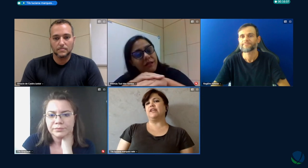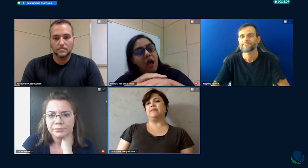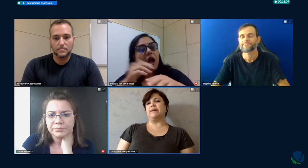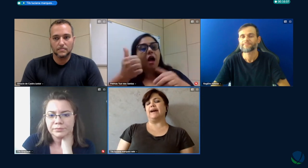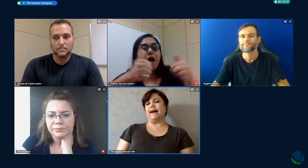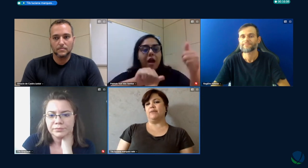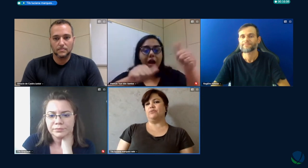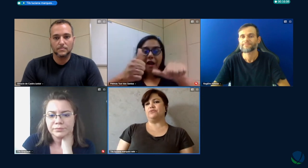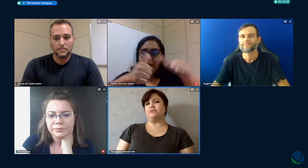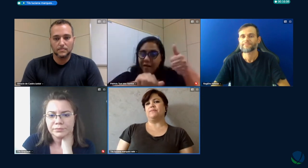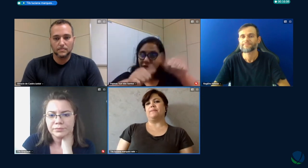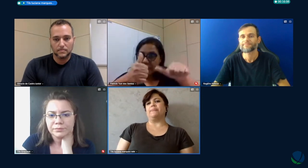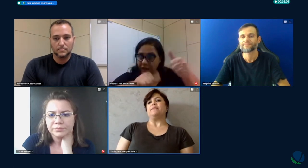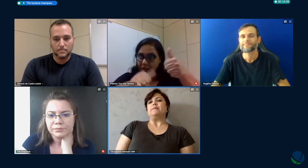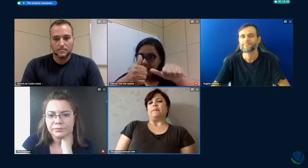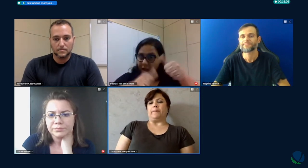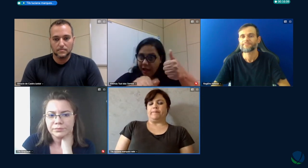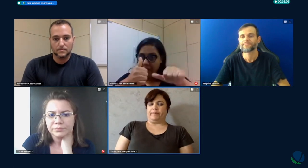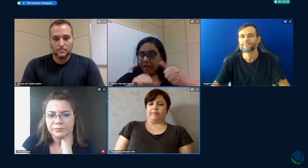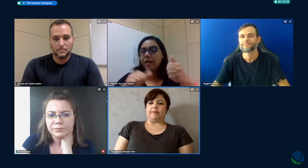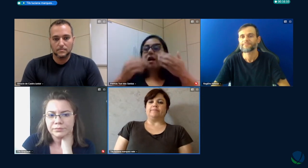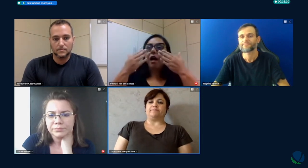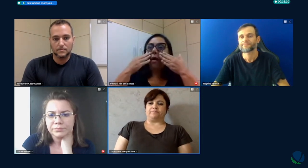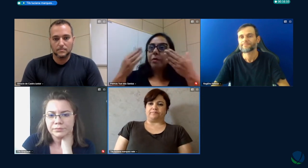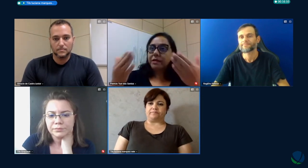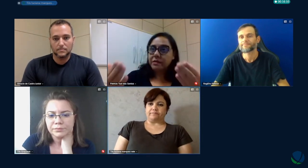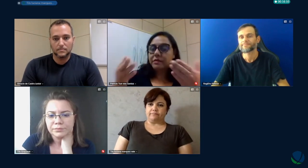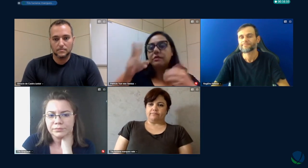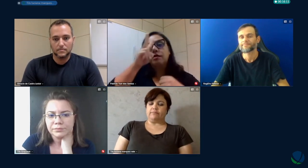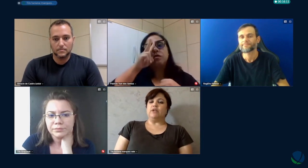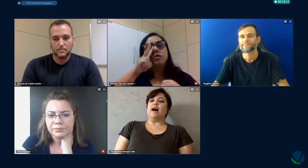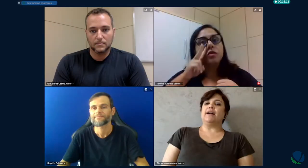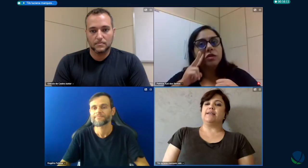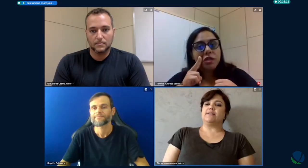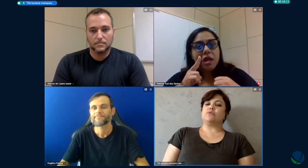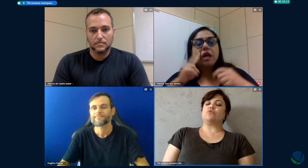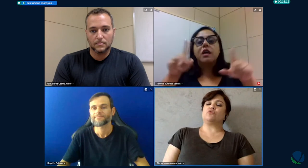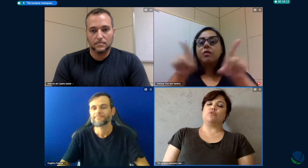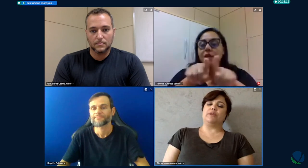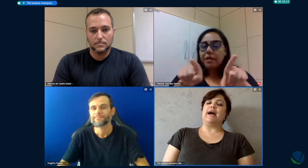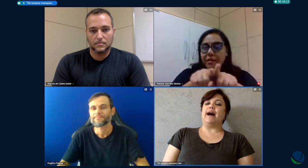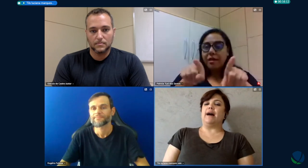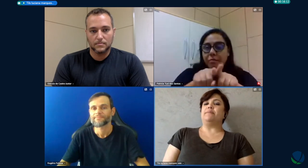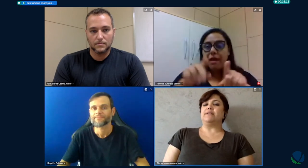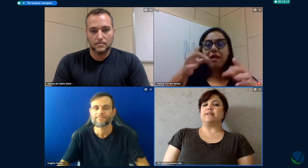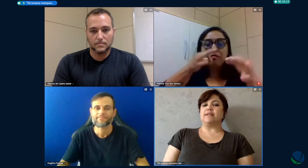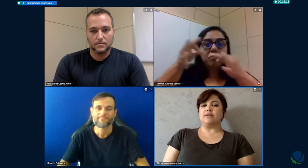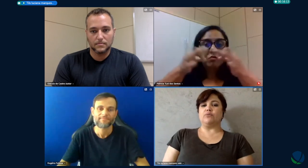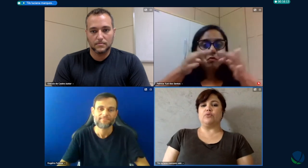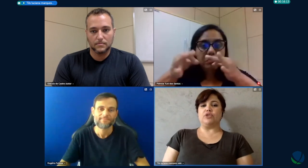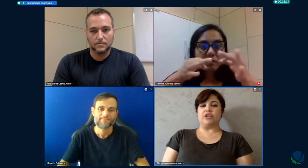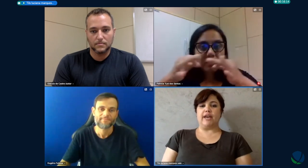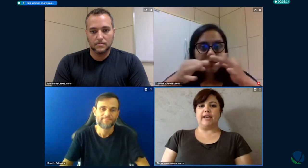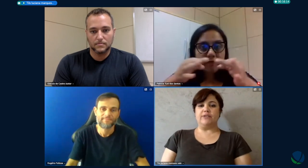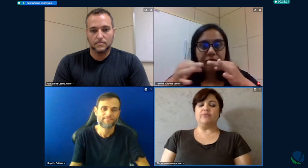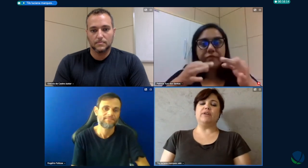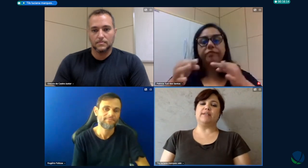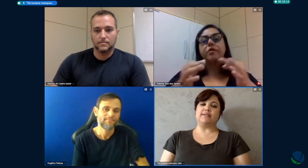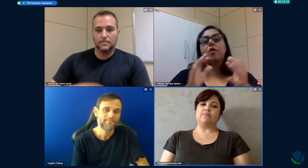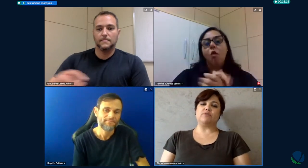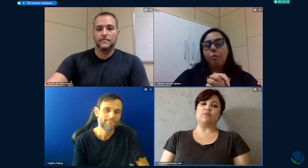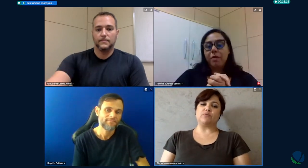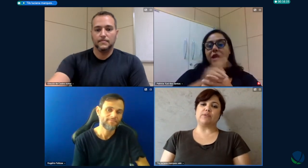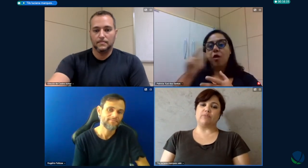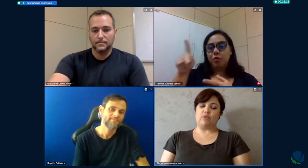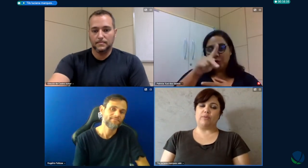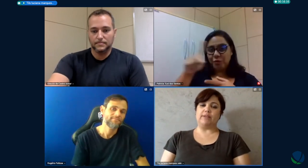a fim de deliberarmos. sobre a apresentação do Rogério